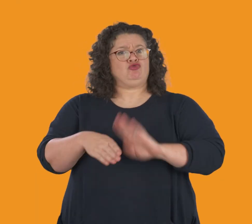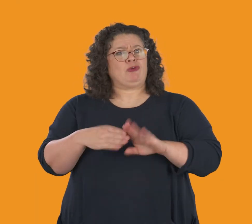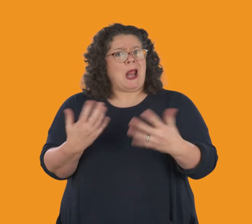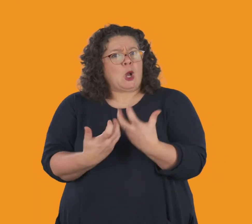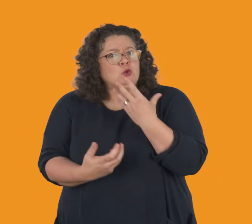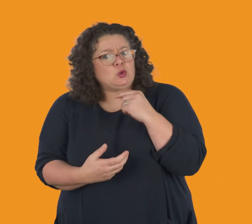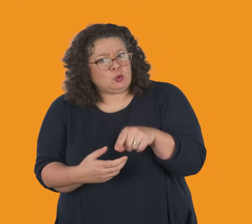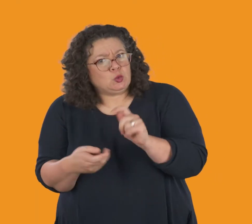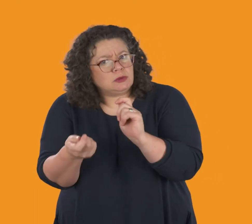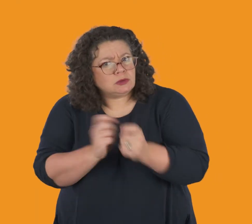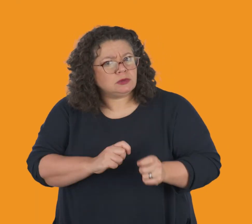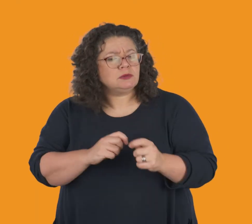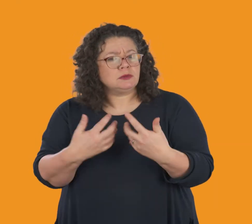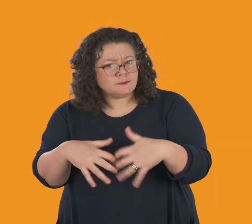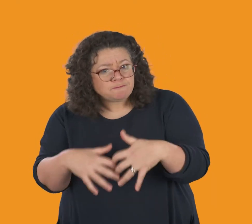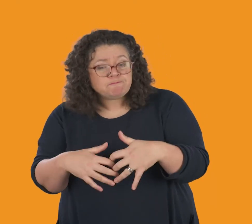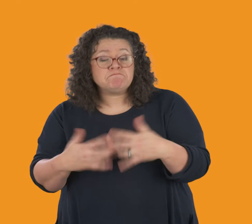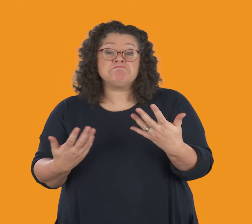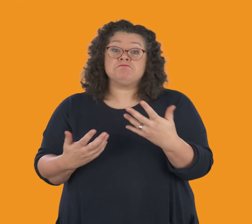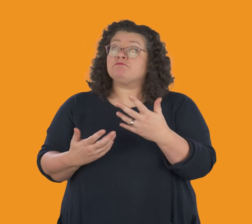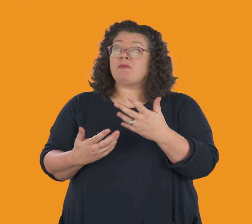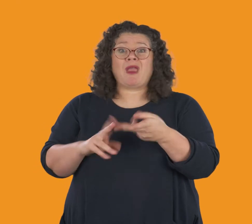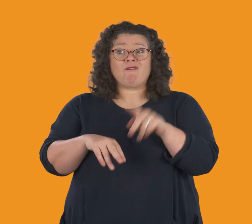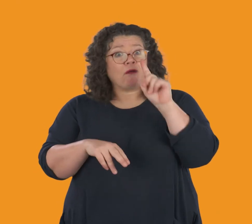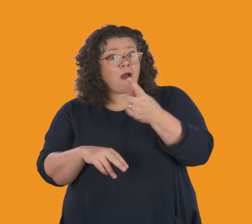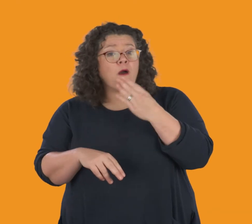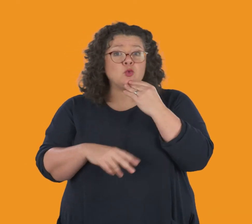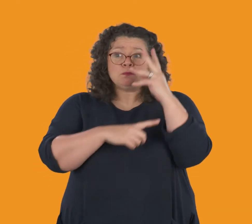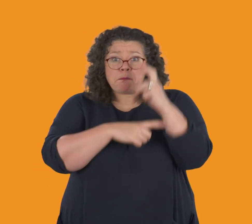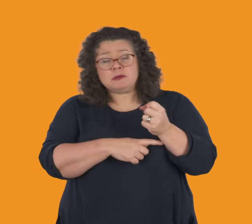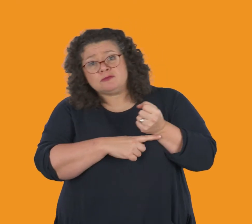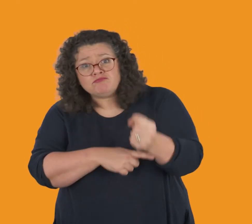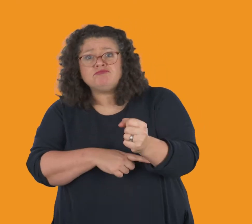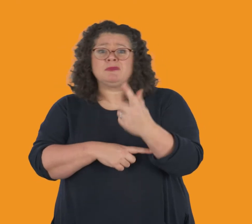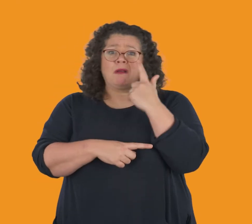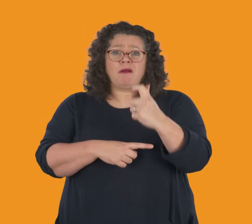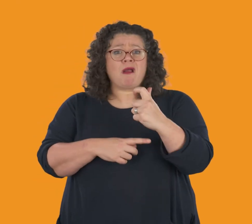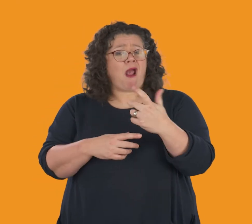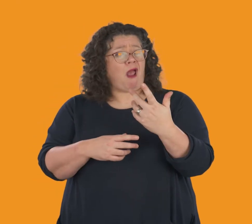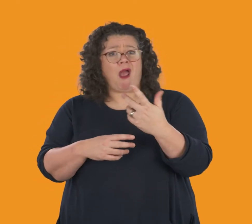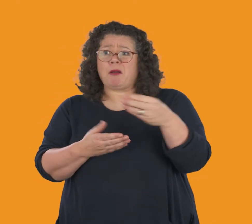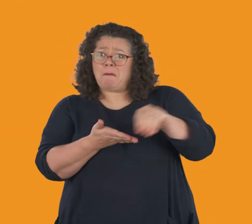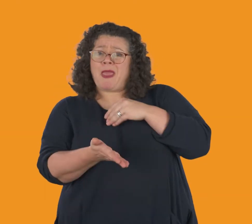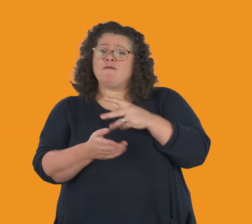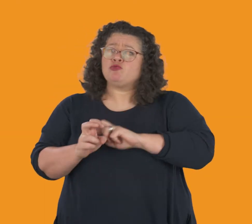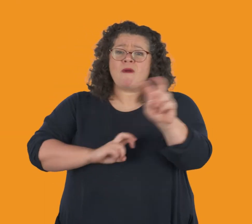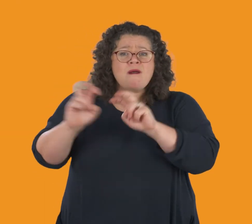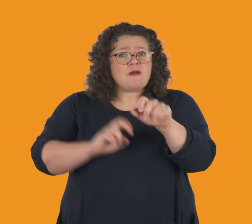a meddalwedd, addasiadau i offer a hyfforddiant i'w defnyddio, costau teithio o amgylch yr etholaeth os